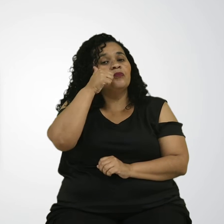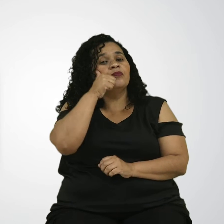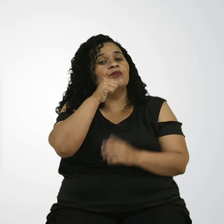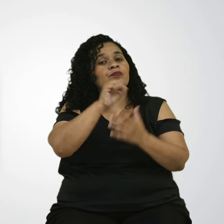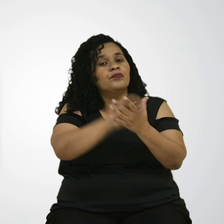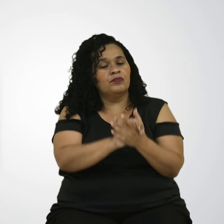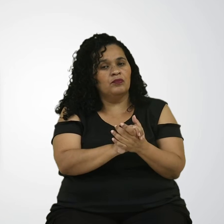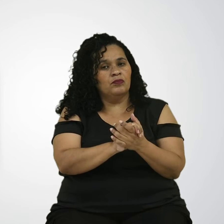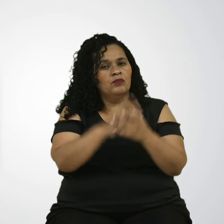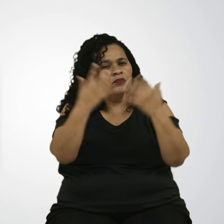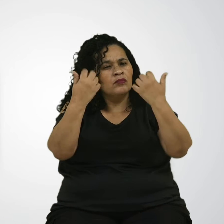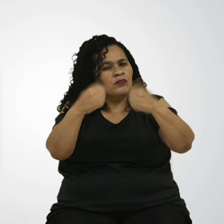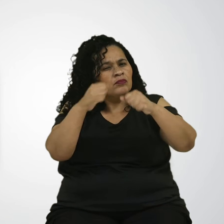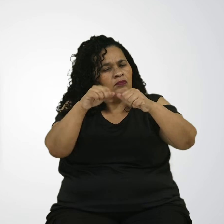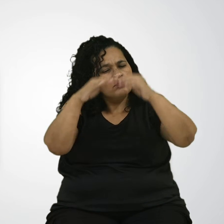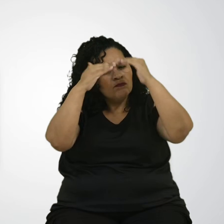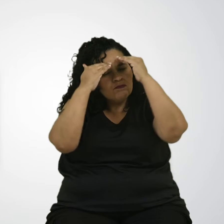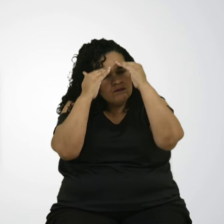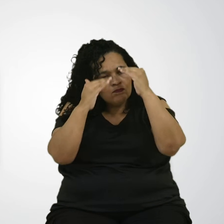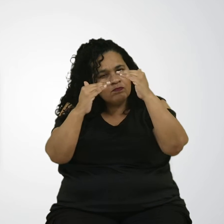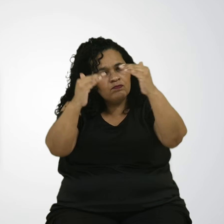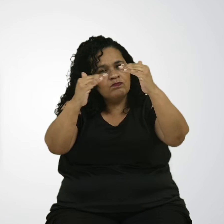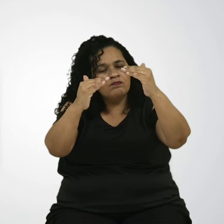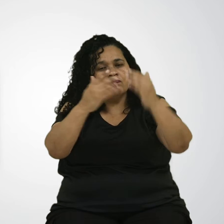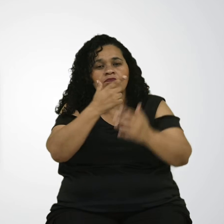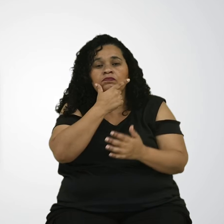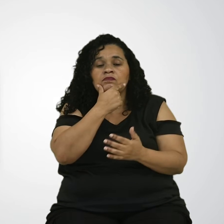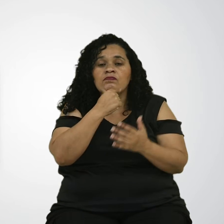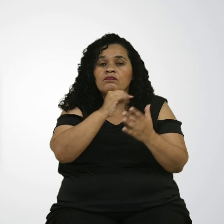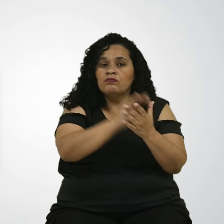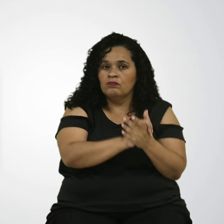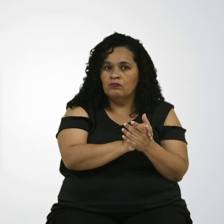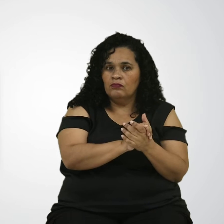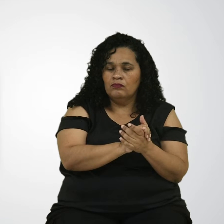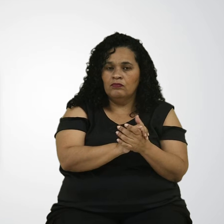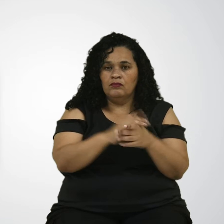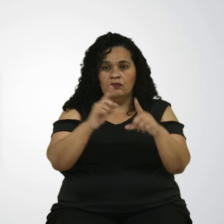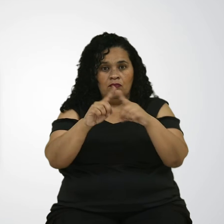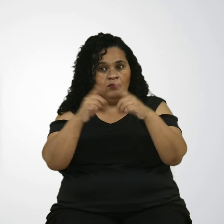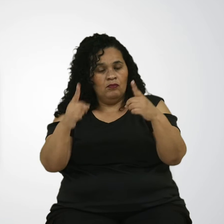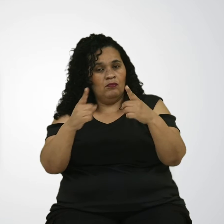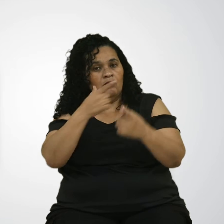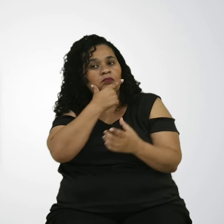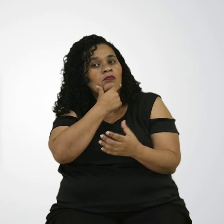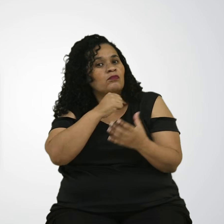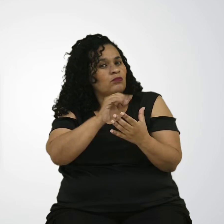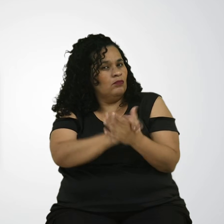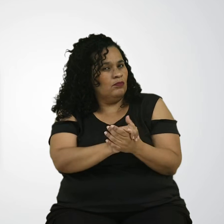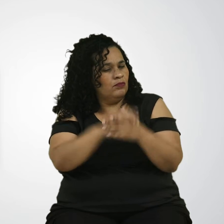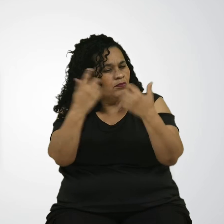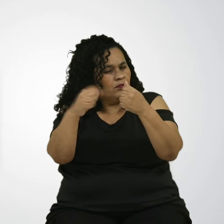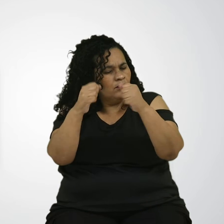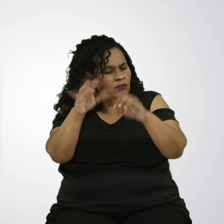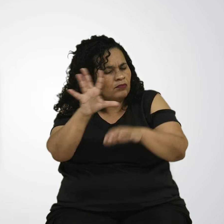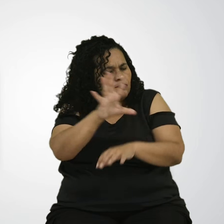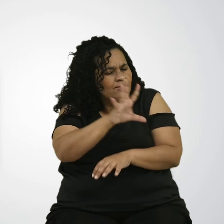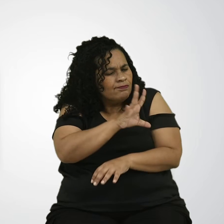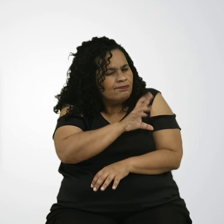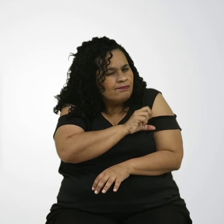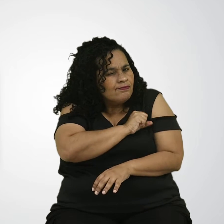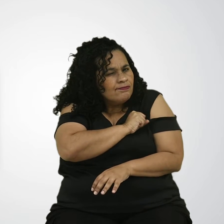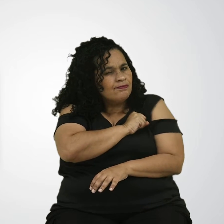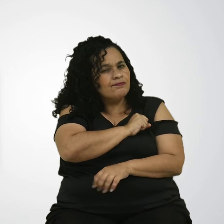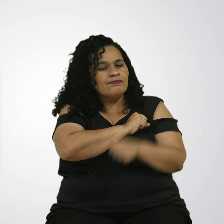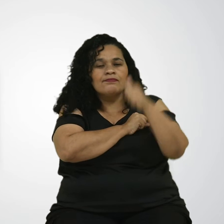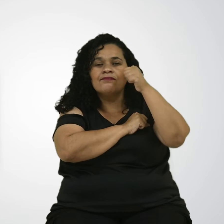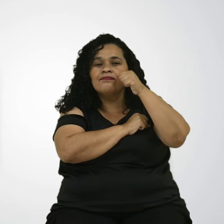próprio marido, como convém no Senhor. Maridos, amai vossa esposa e não a trateis